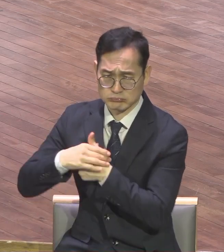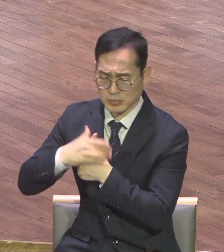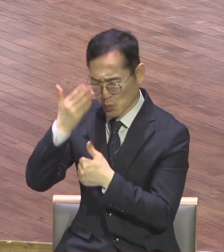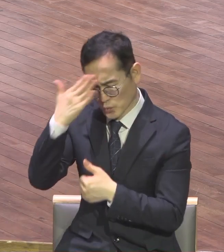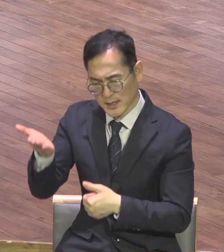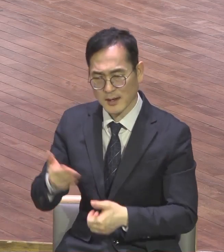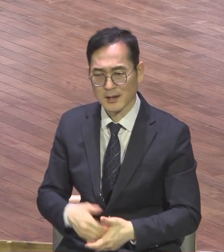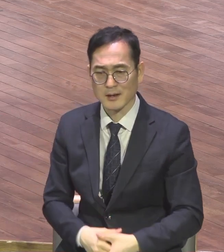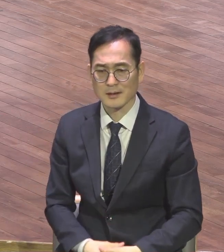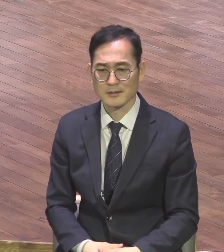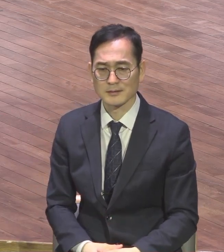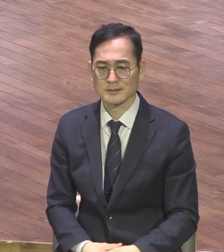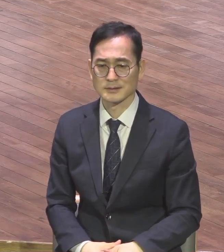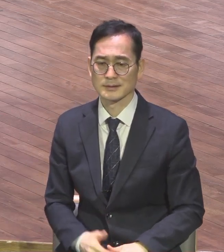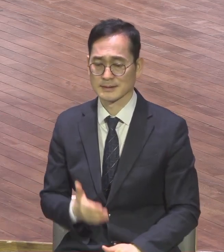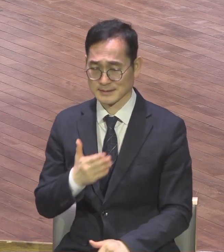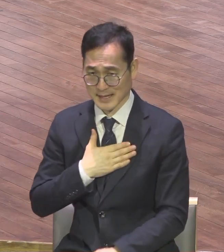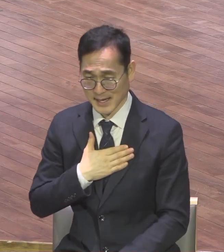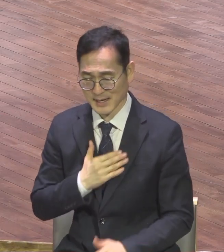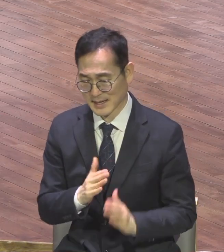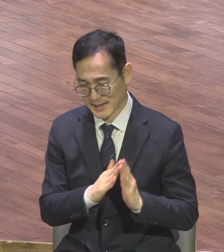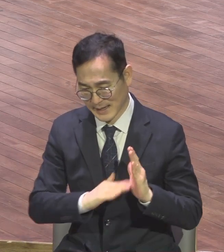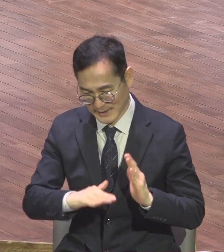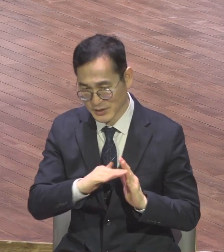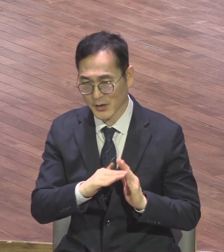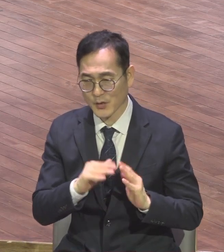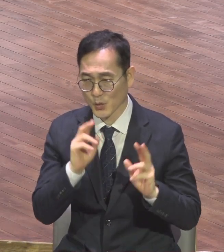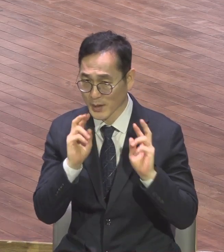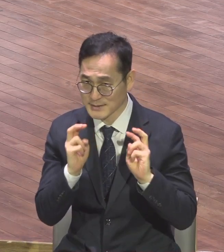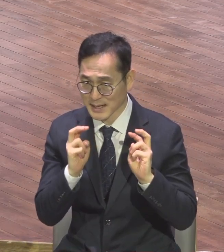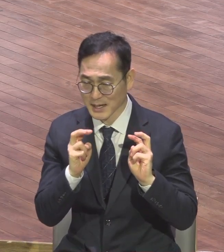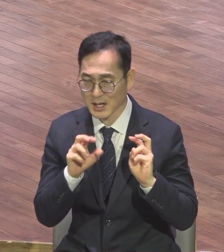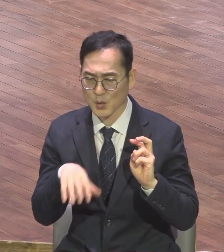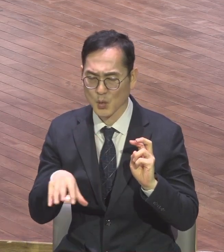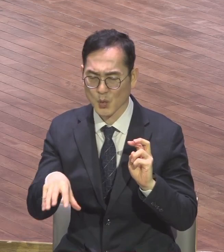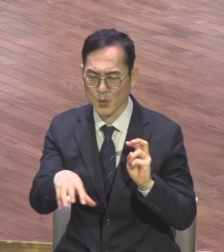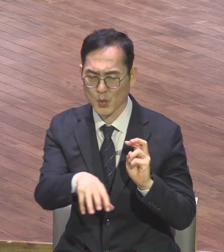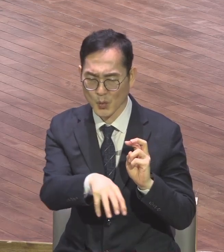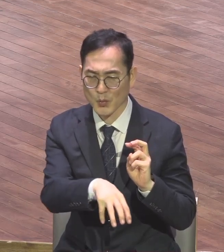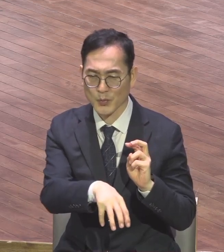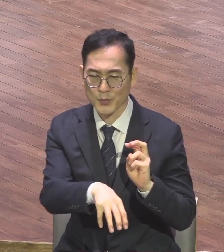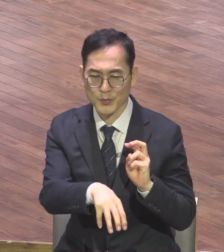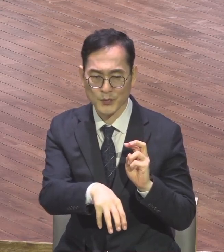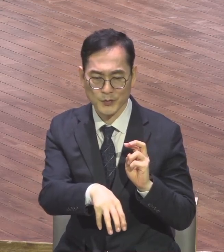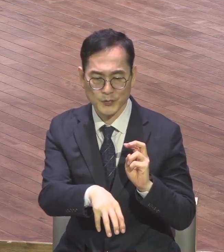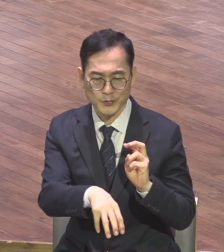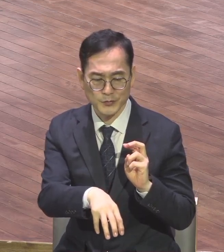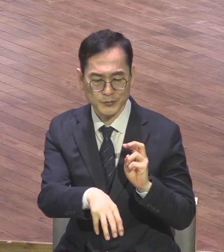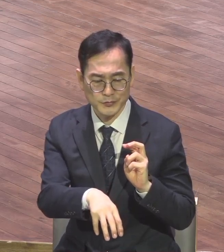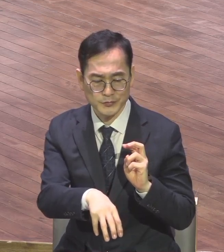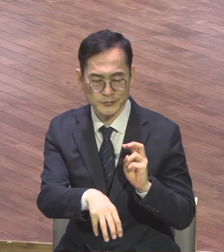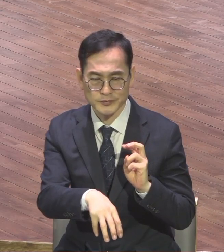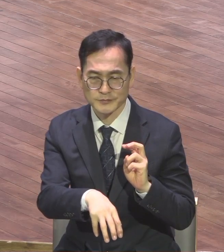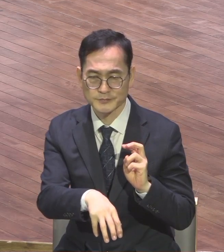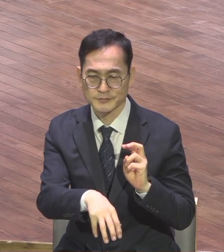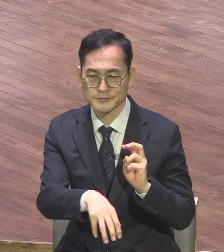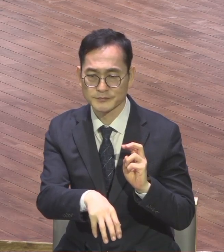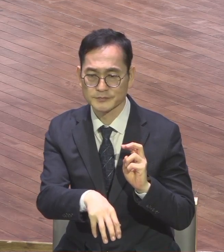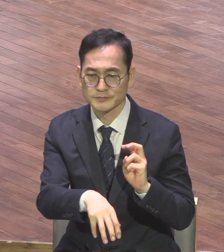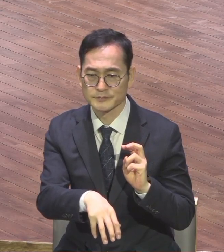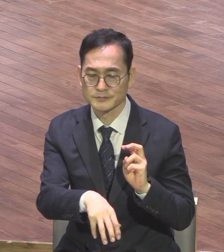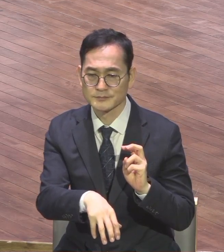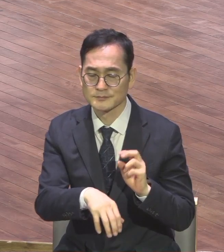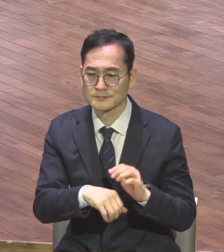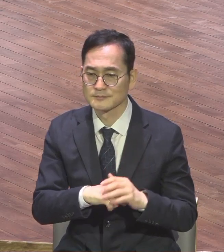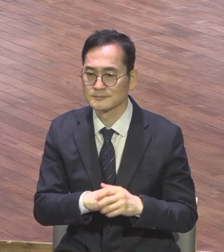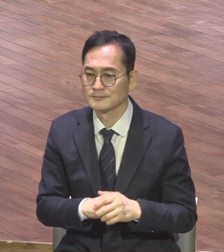나와 내 가정, 내 직장, 내 사업장, 내 학업 현장, 모든 현장에, 모든 민족에게,